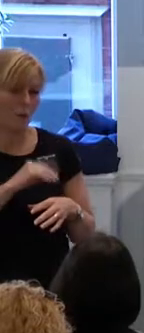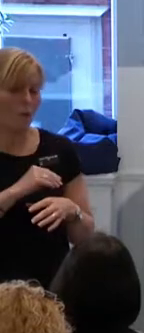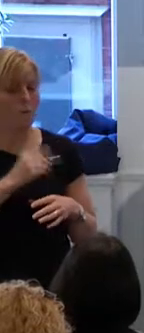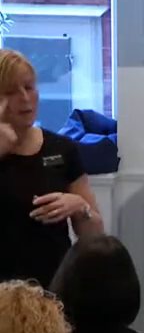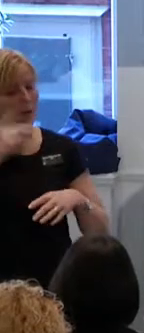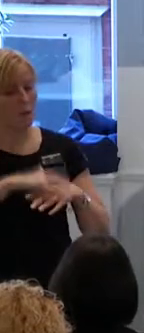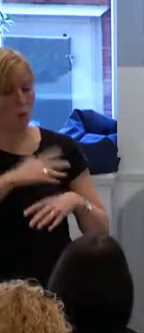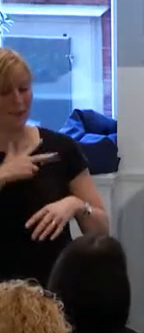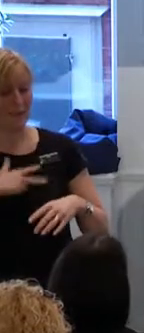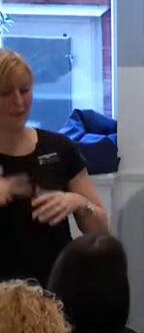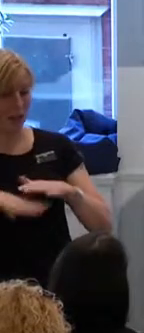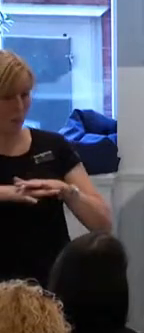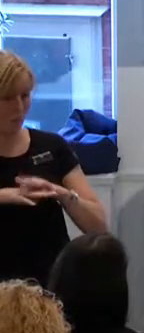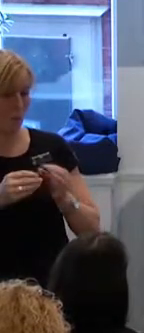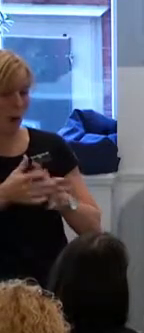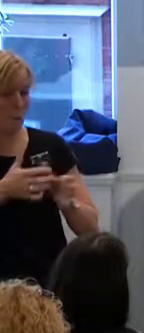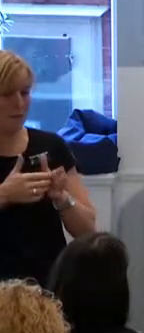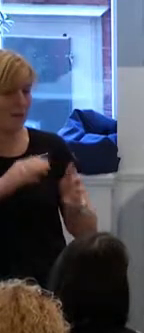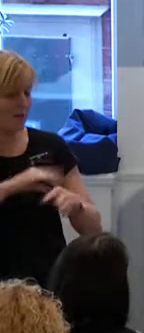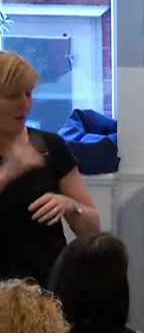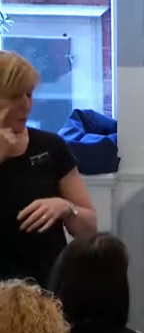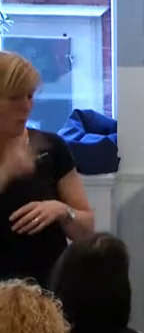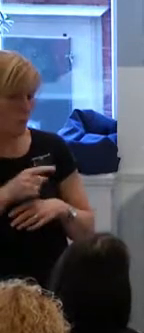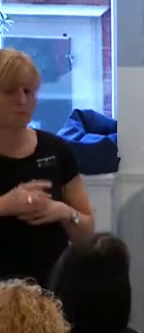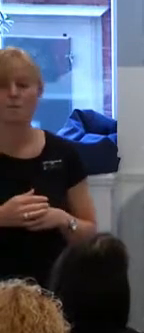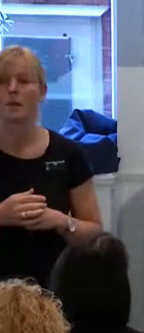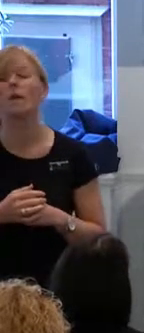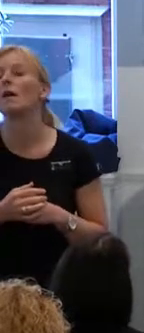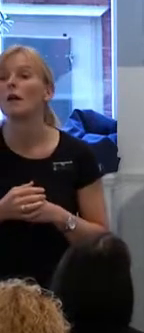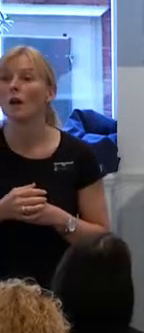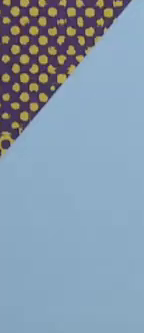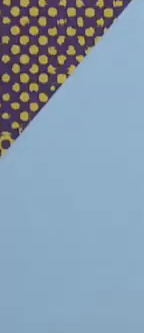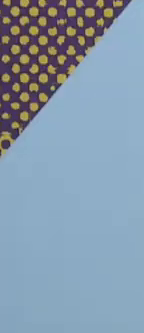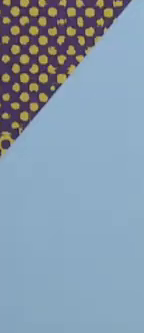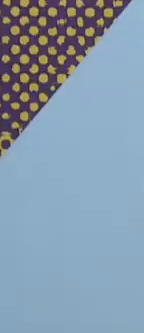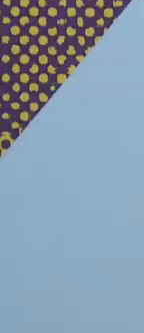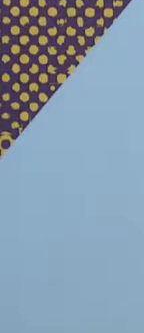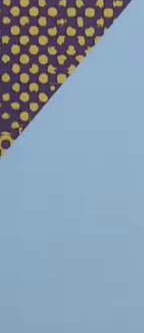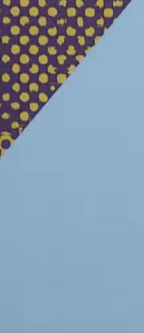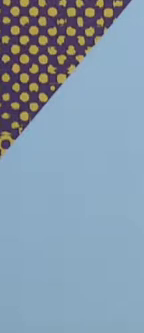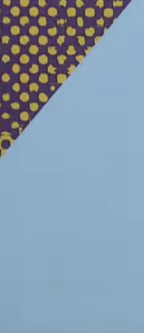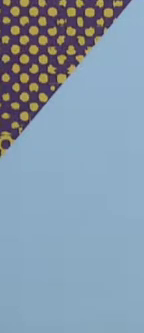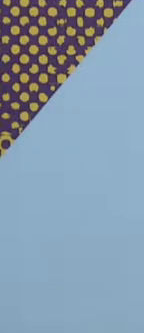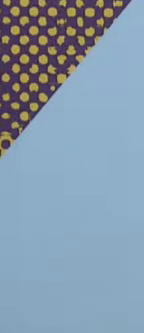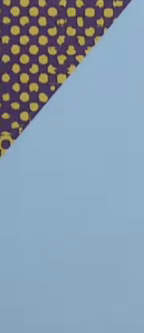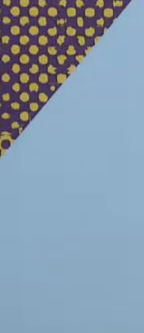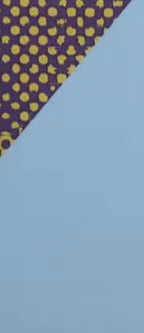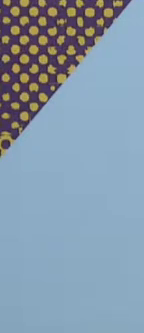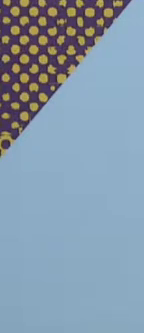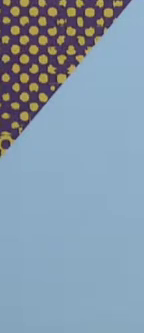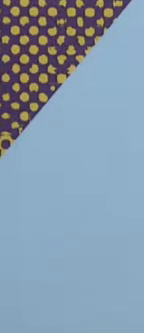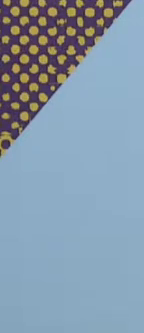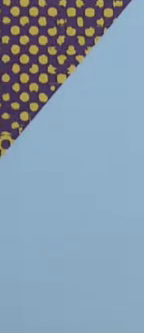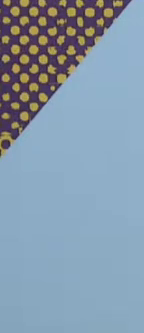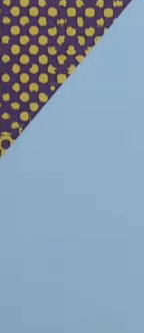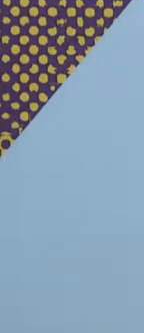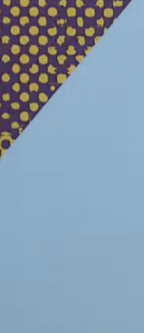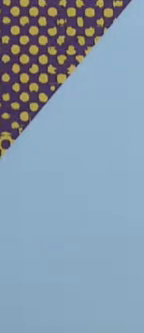utifrån det danska som du går då? Jag hade förlängt dagpengeperioden. Den